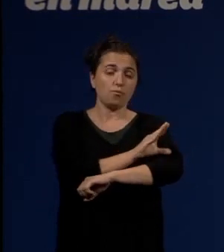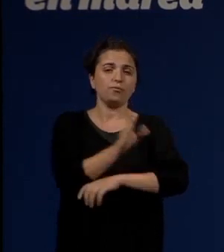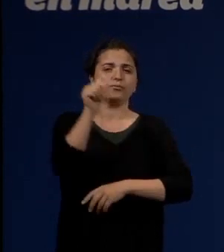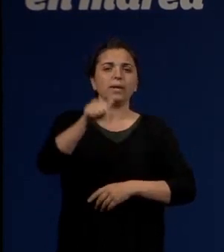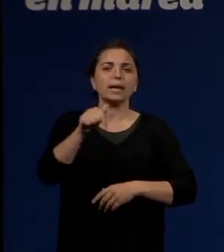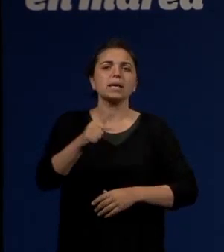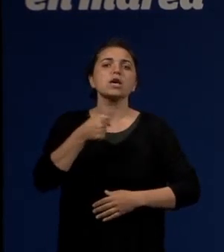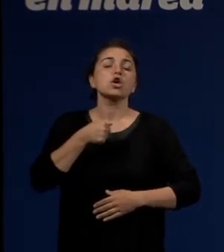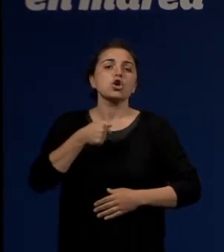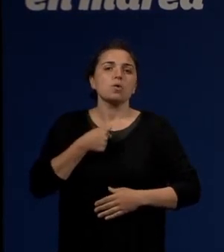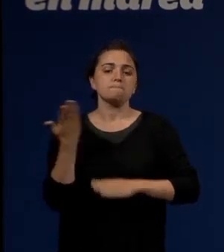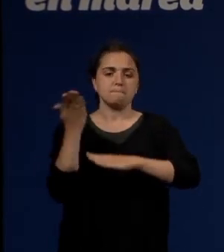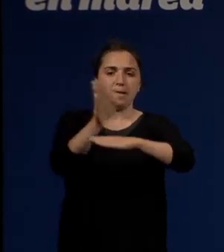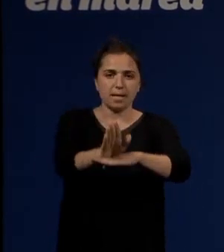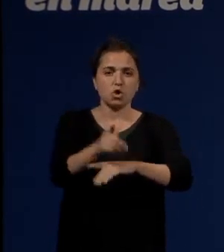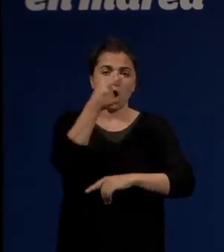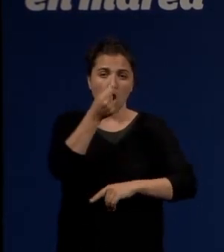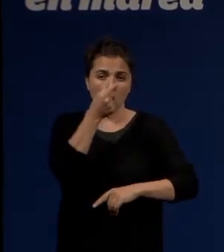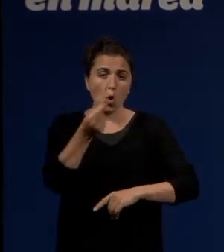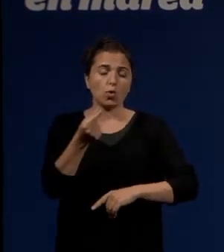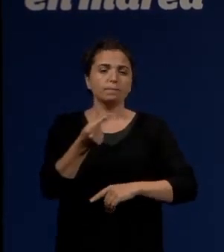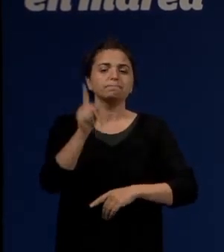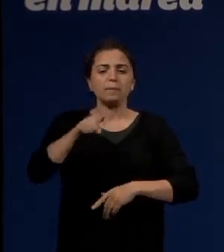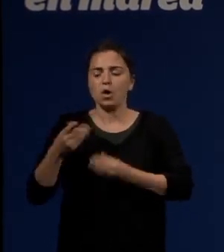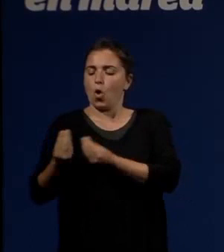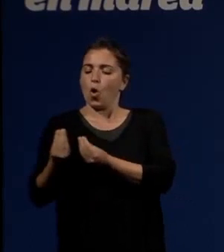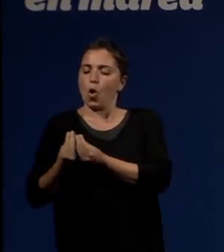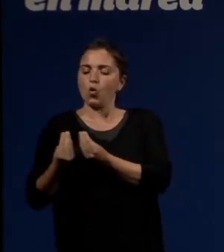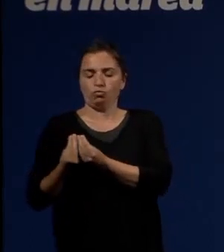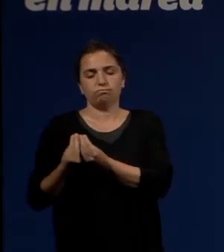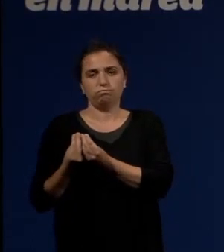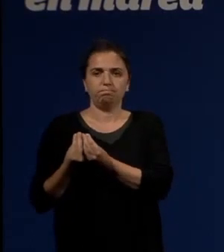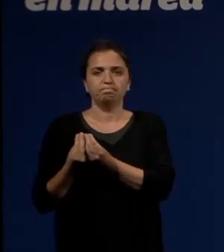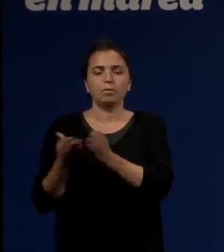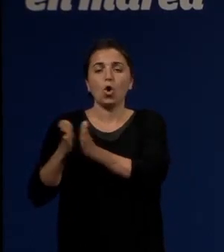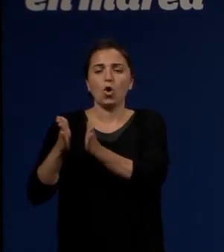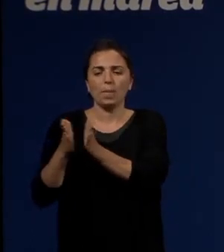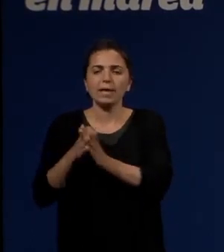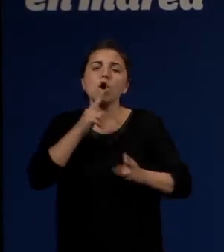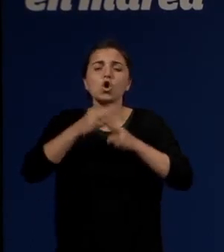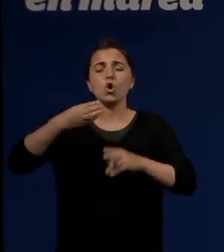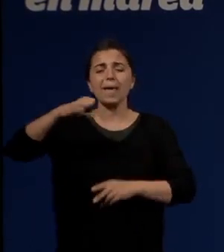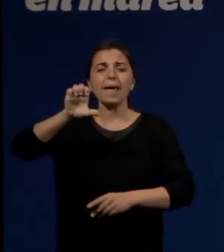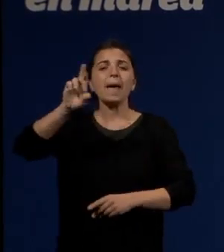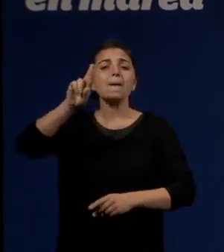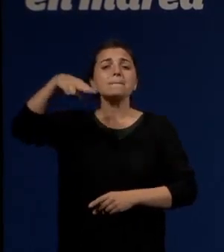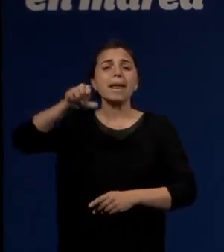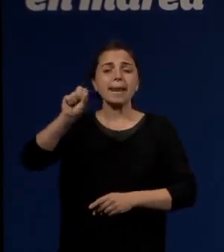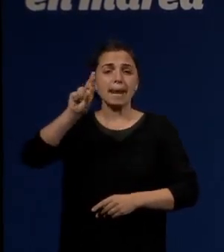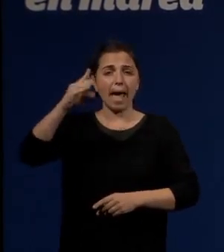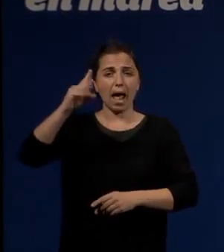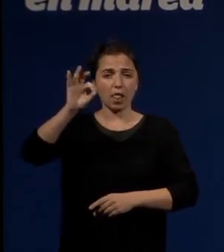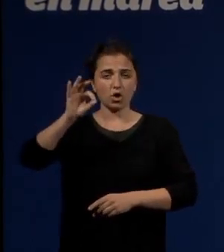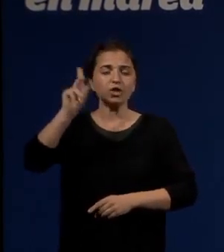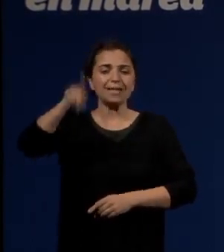pola provincia de Lugo, xunto con outro compañeiro de aquí de Viveiro que tamén vai intervir hoxe, Bernardo, ademais de Yolanda Díaz,